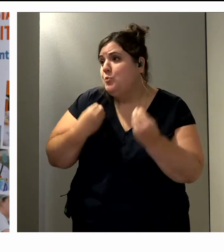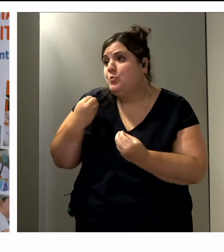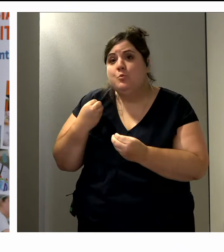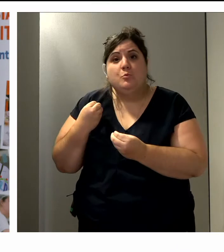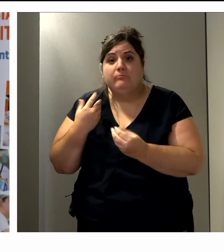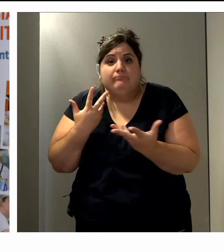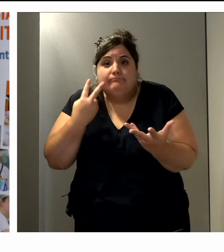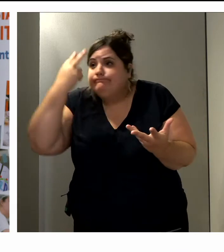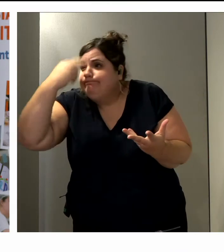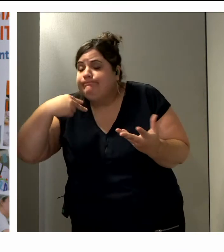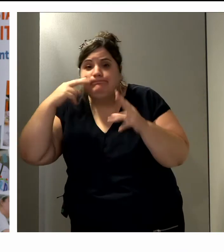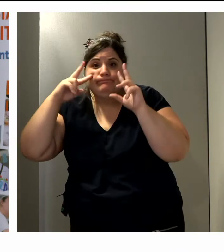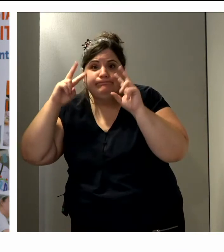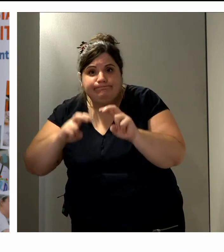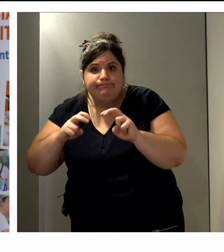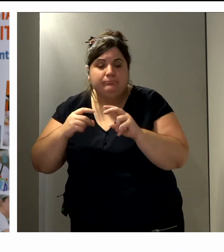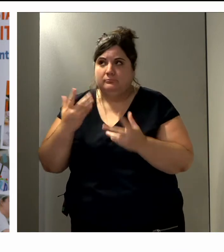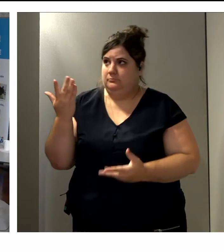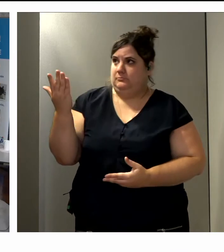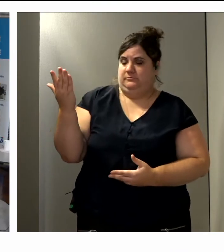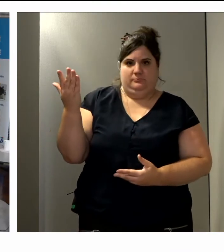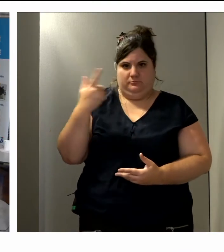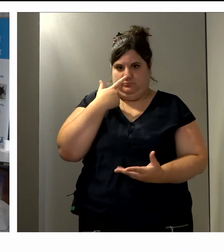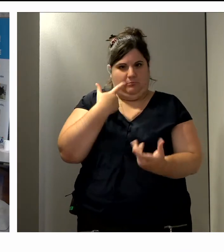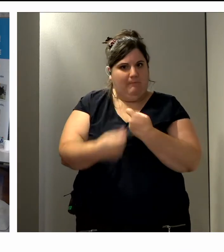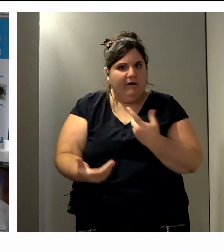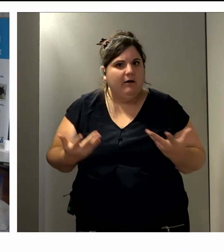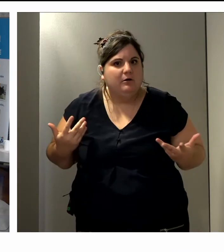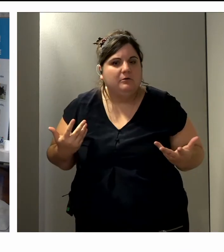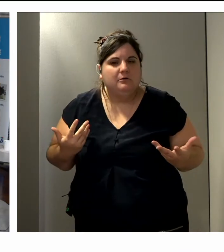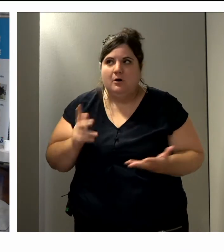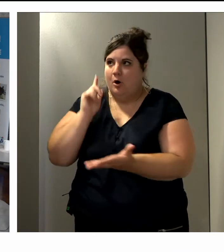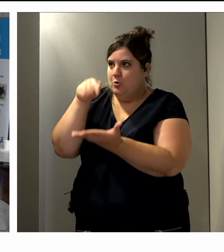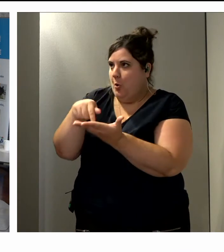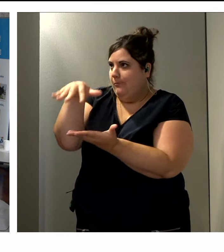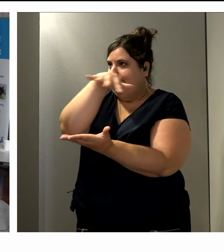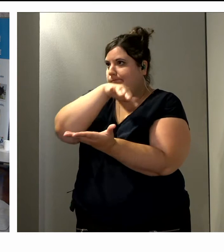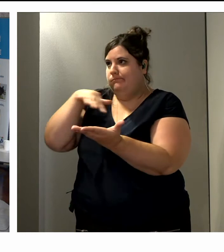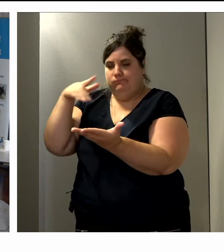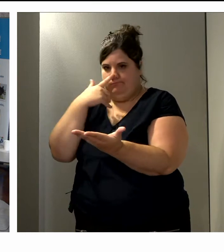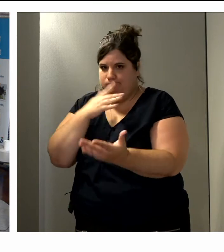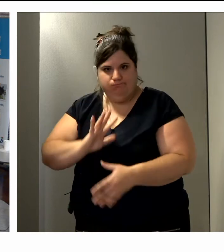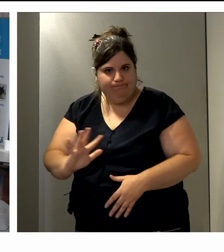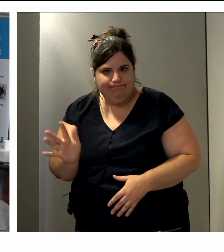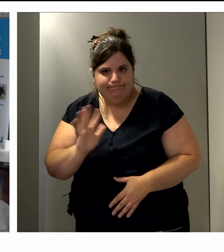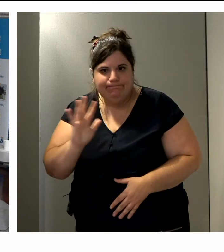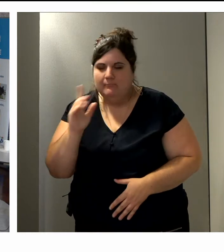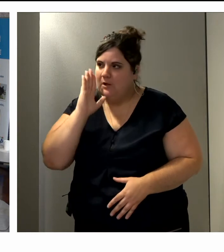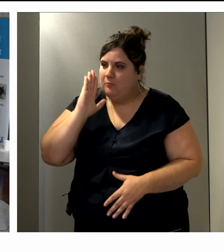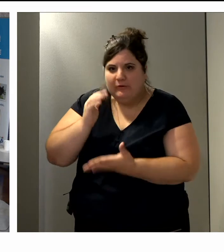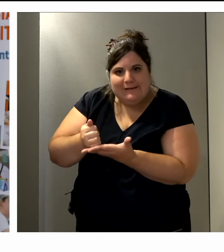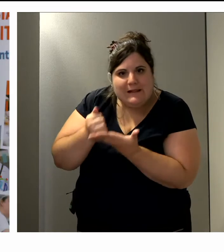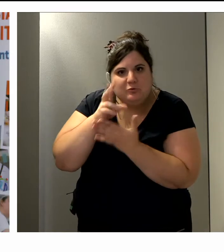handicaps visuels. C'est vraiment un lieu où on aurait besoin de plus